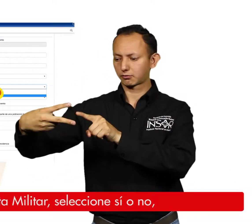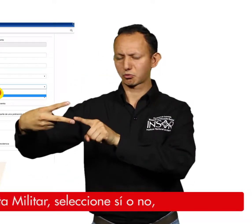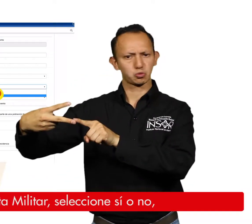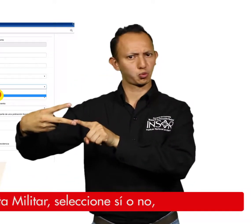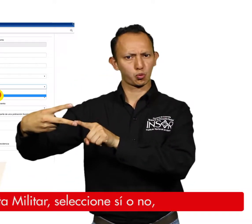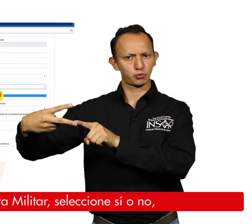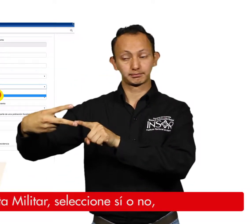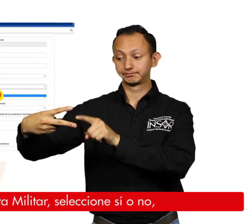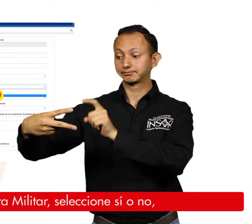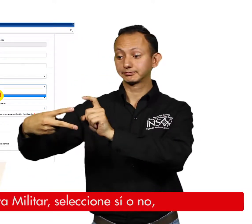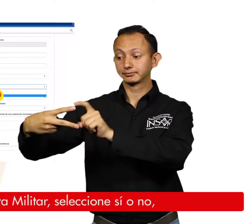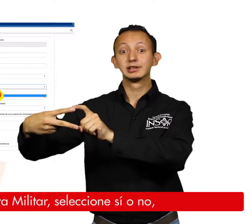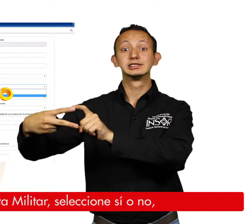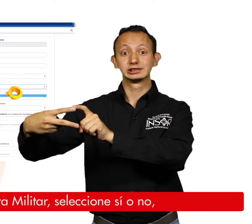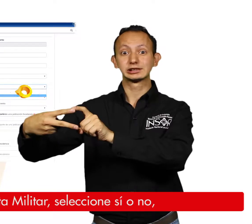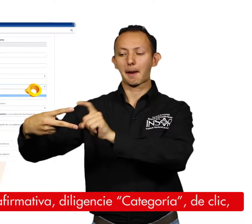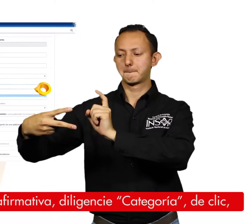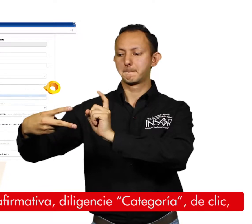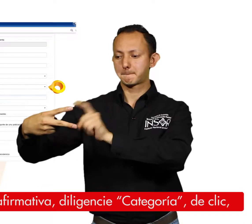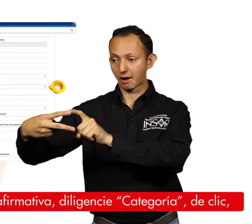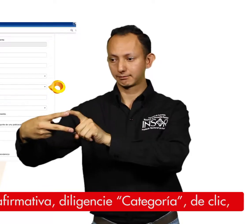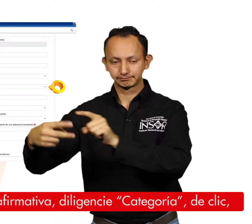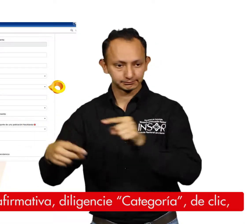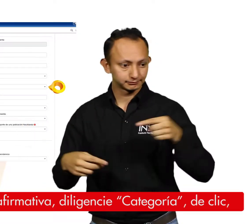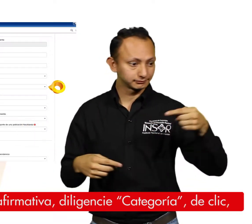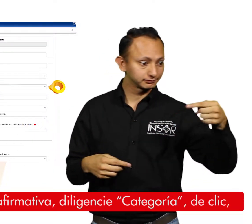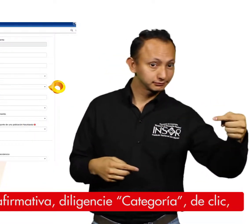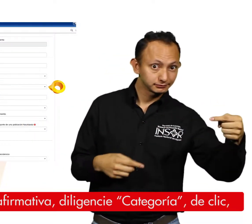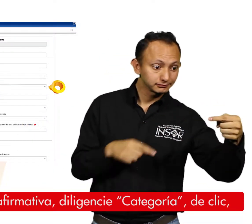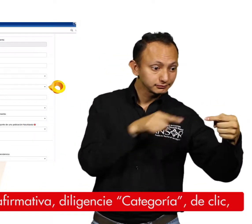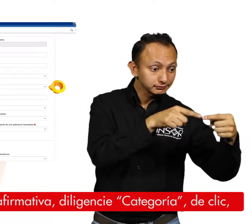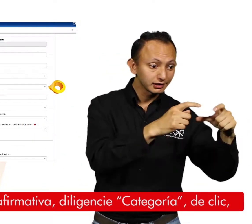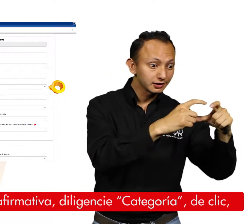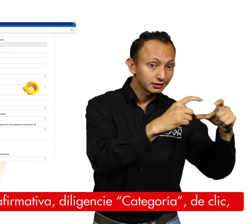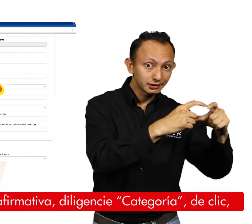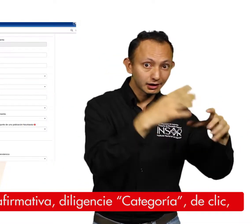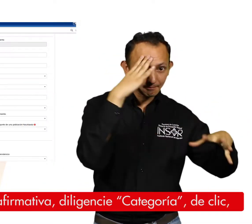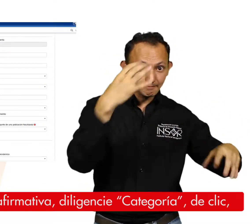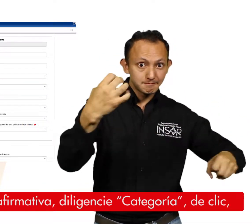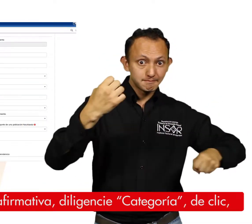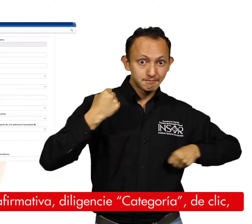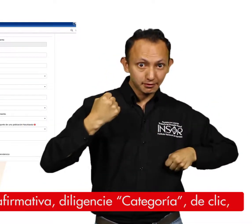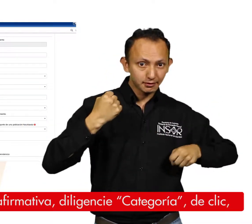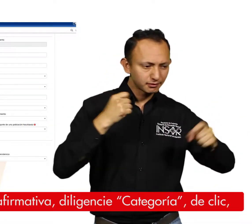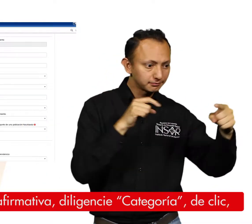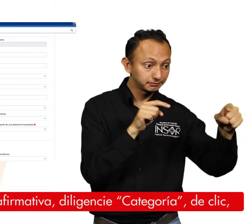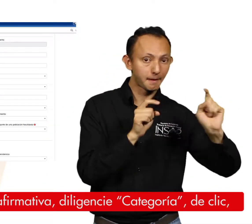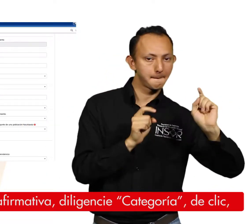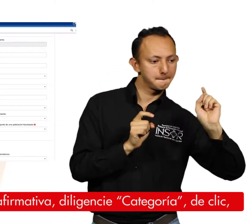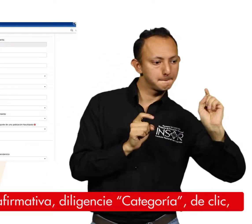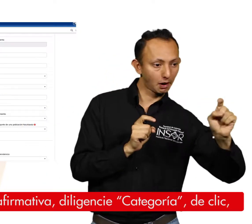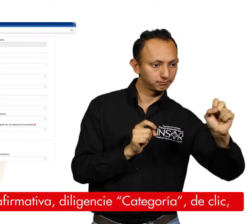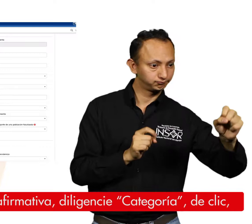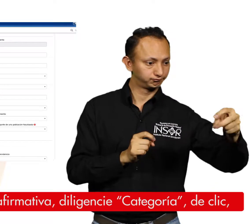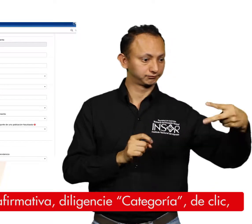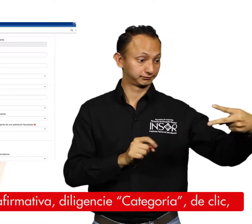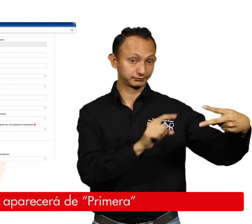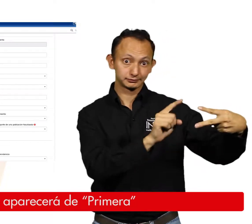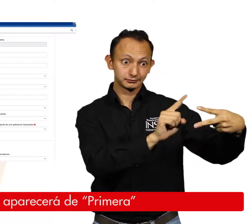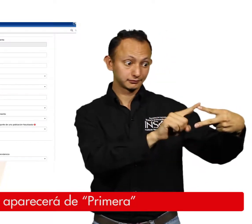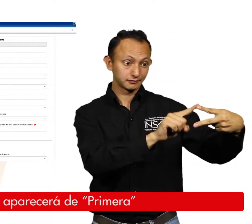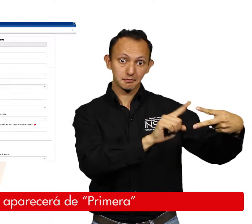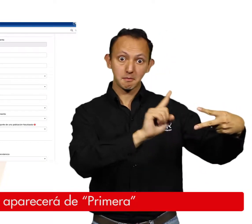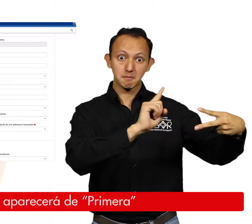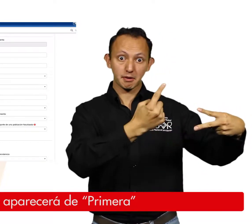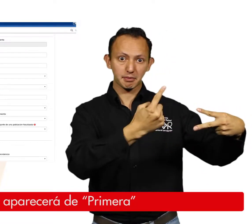Seleccione sí o no. Si su respuesta es afirmativa, diligencie categoría. De clic.